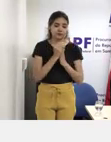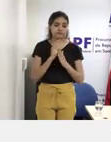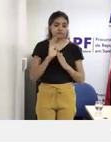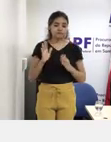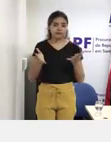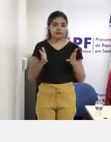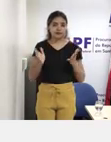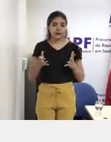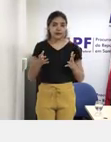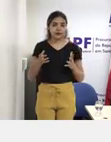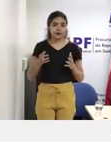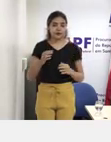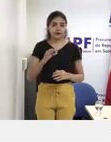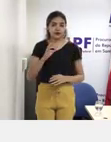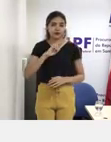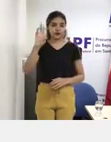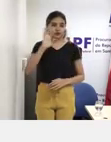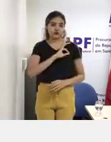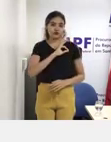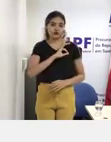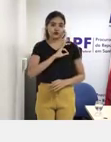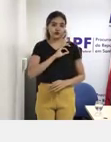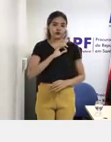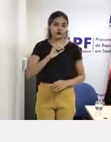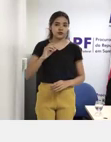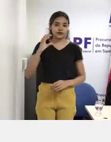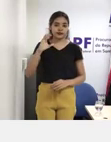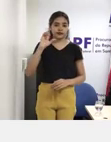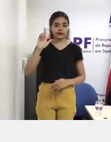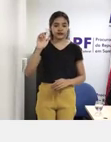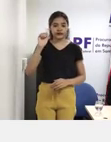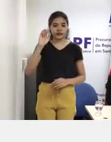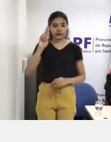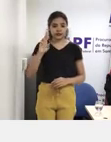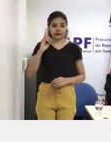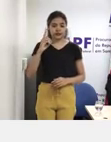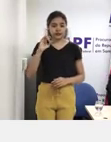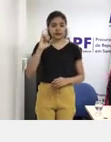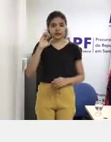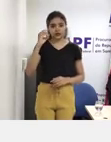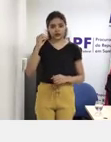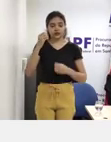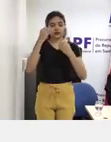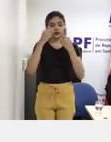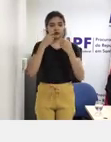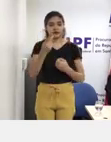Cláudio lu da Silva Muito obrigado bom dia a